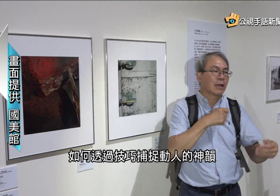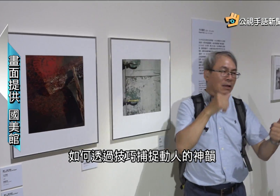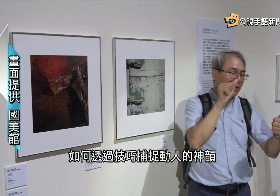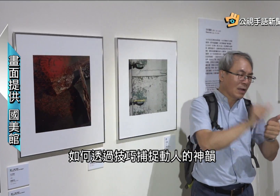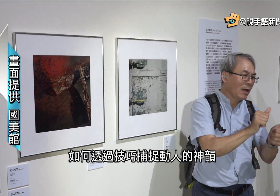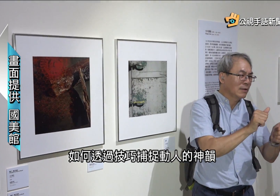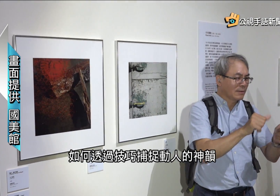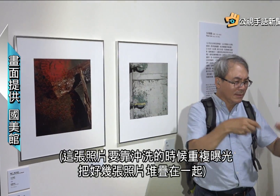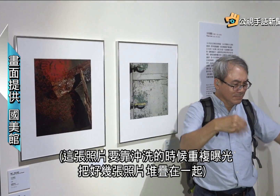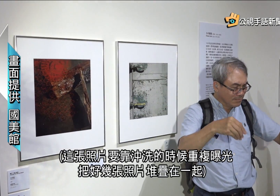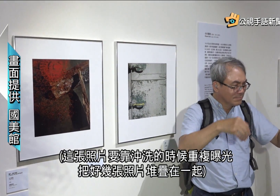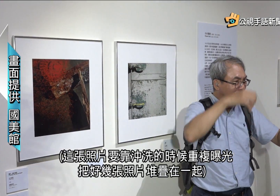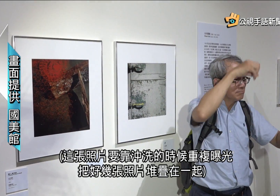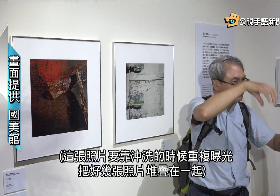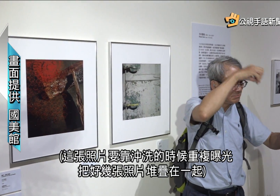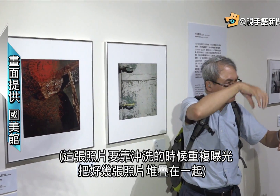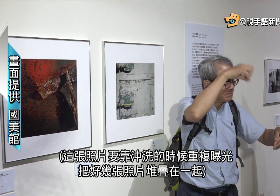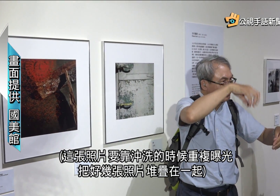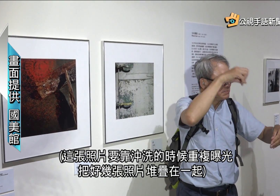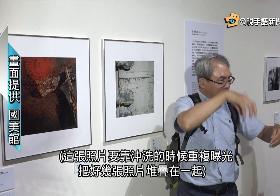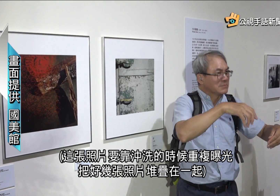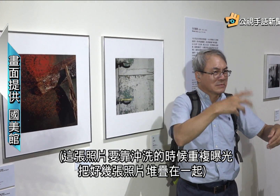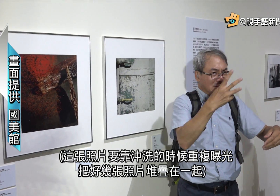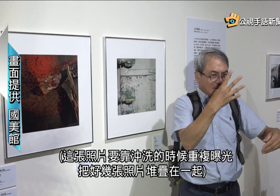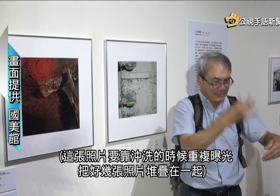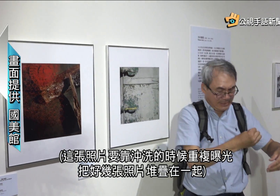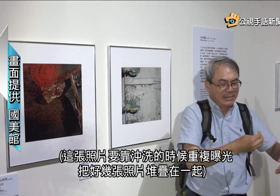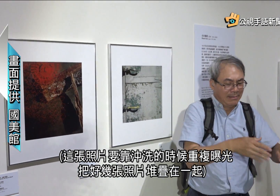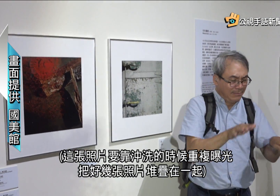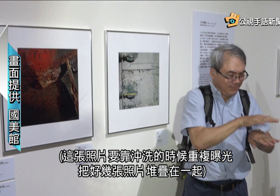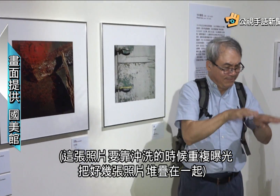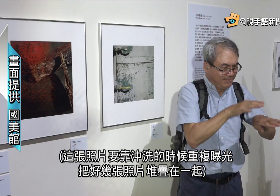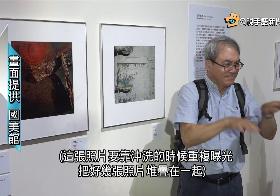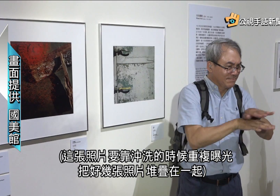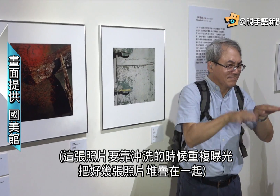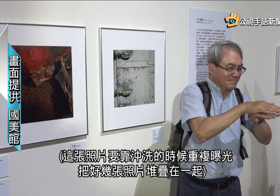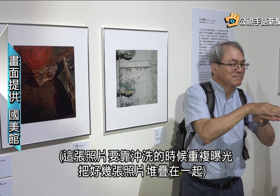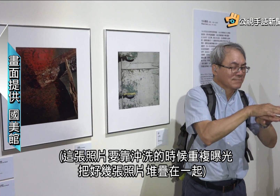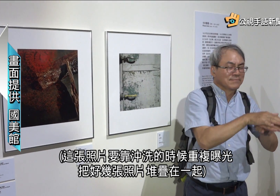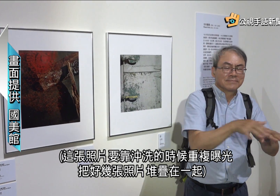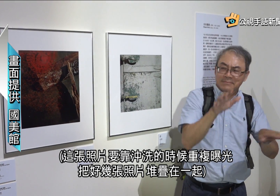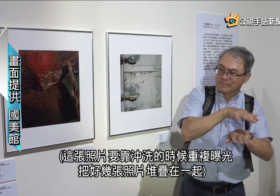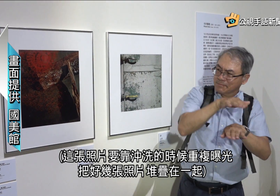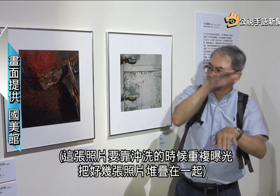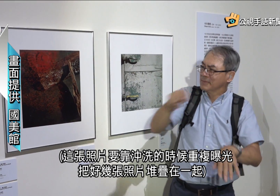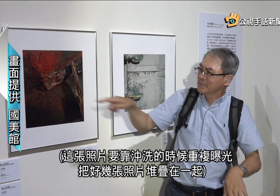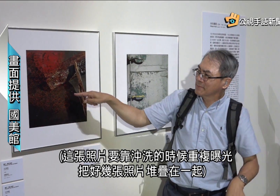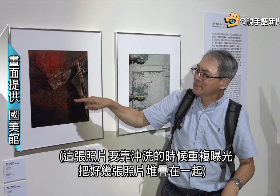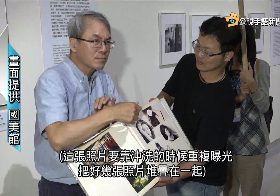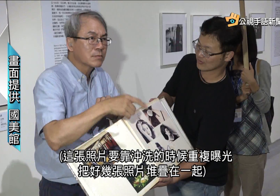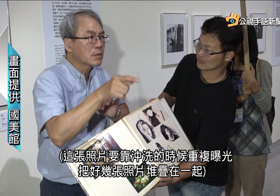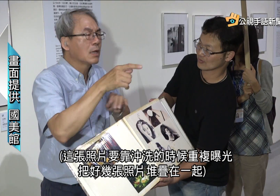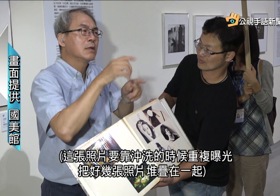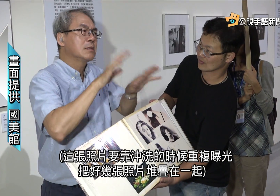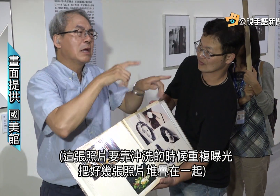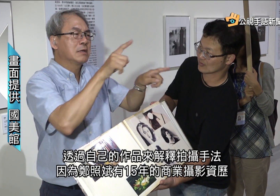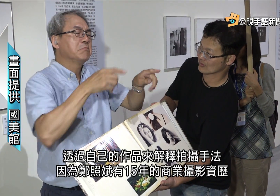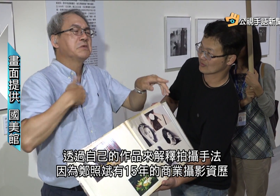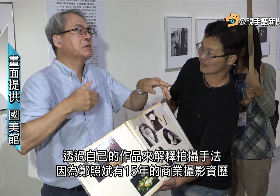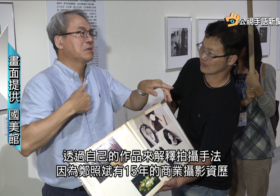这张照片要靠冲洗的时候重复曝光，把好几张照片堆叠在一起， 透过自己的作品来解